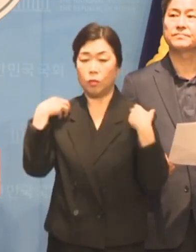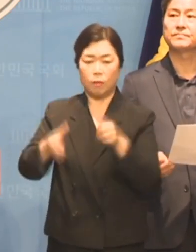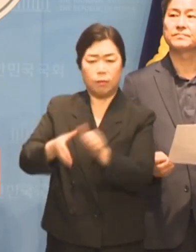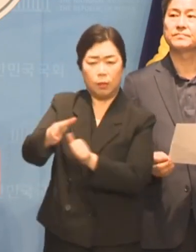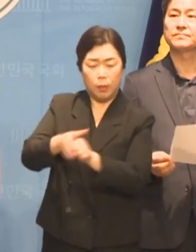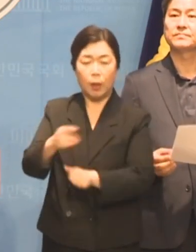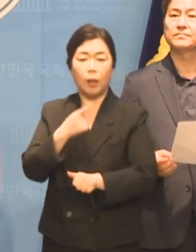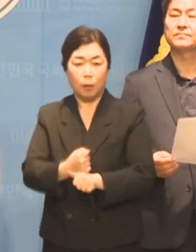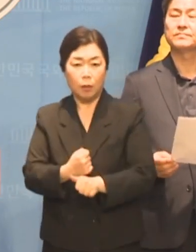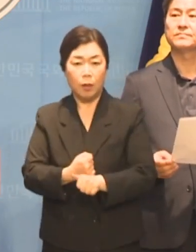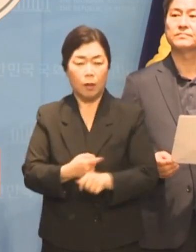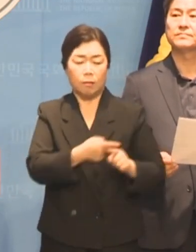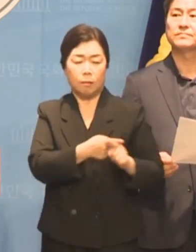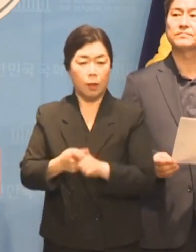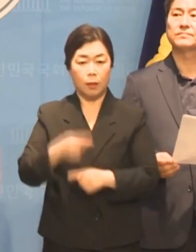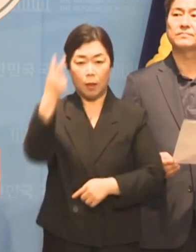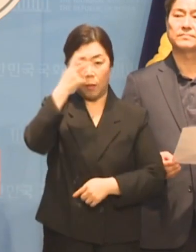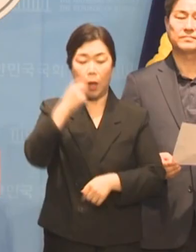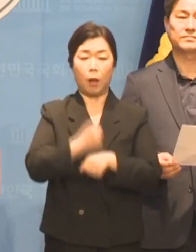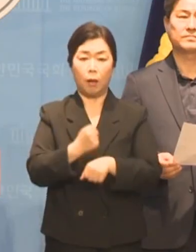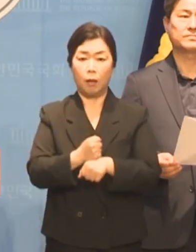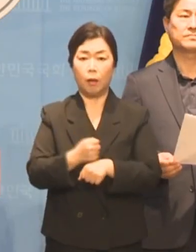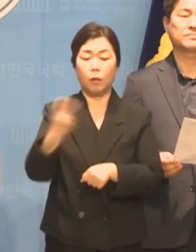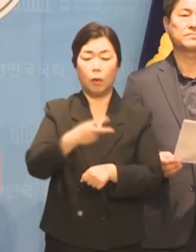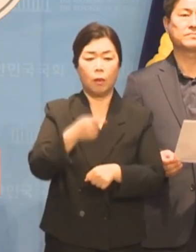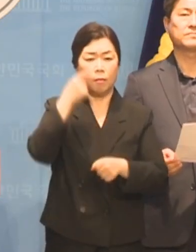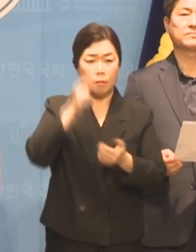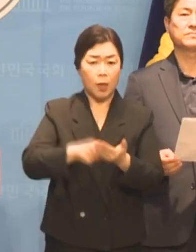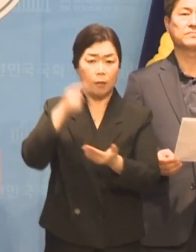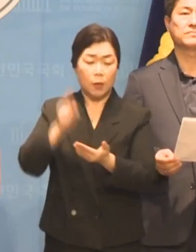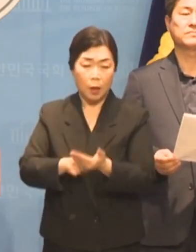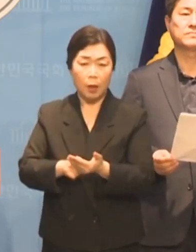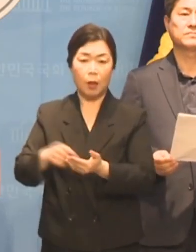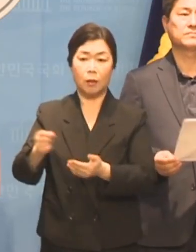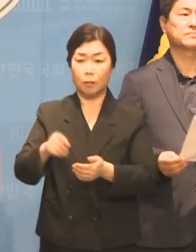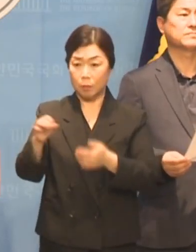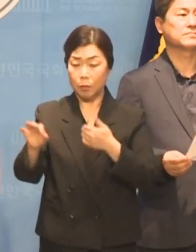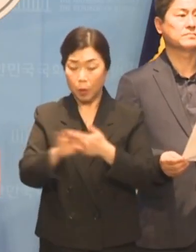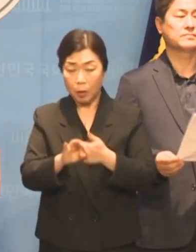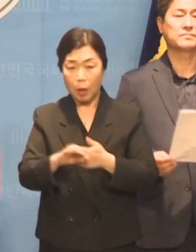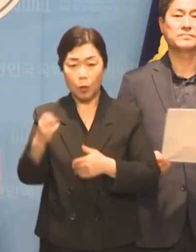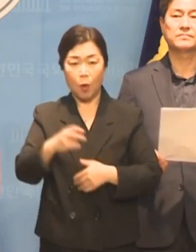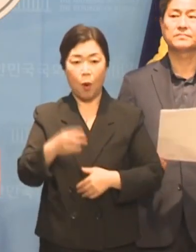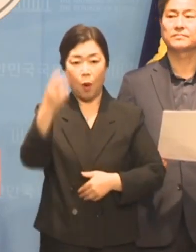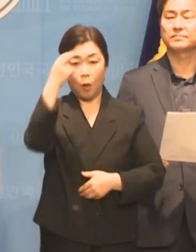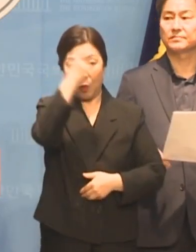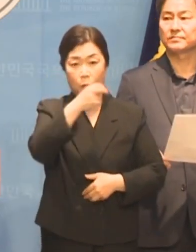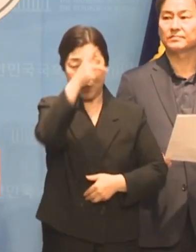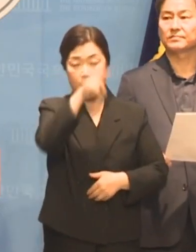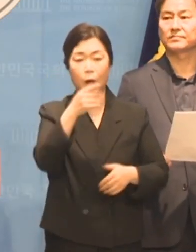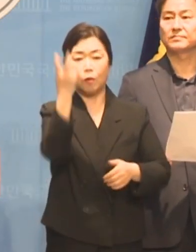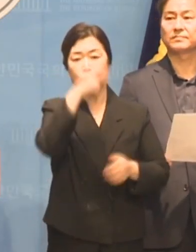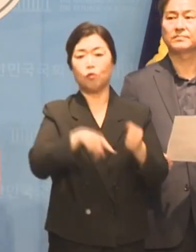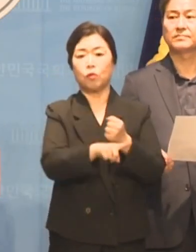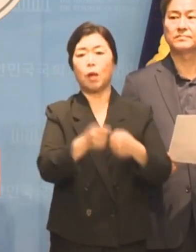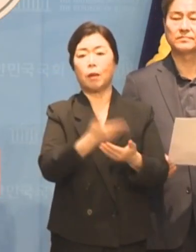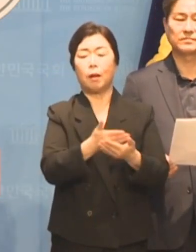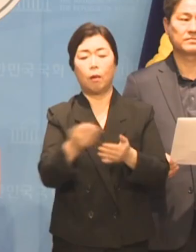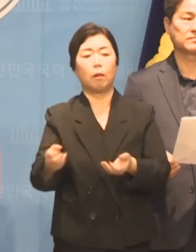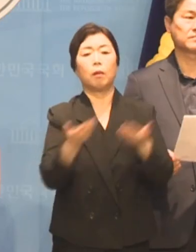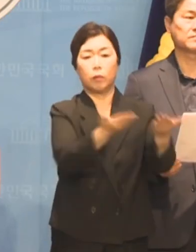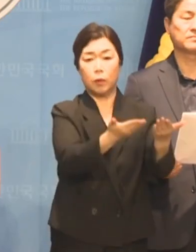감사로 소위 건수를 만들고 검찰에 수사 요청을 했습니다. 그리고 이를 받은 검찰 또한 그대로 대상자들을 소환